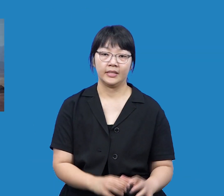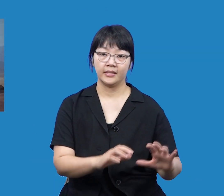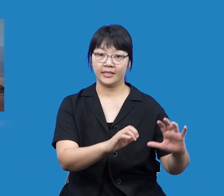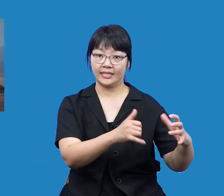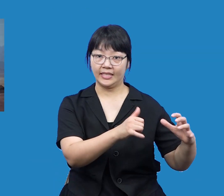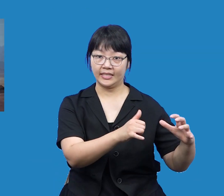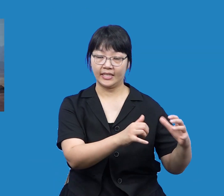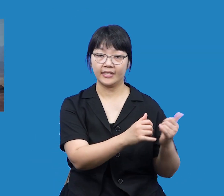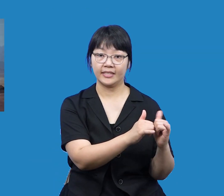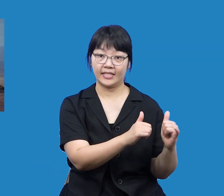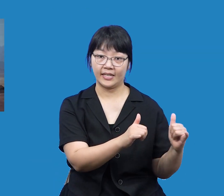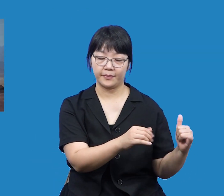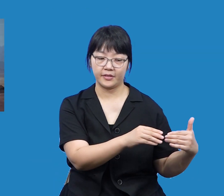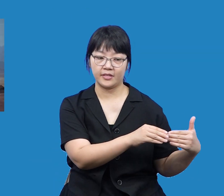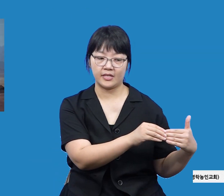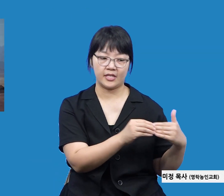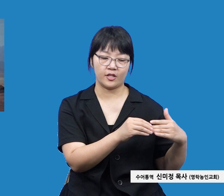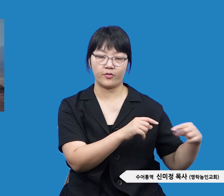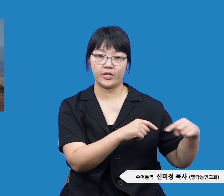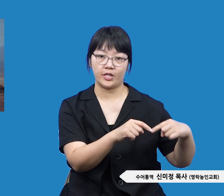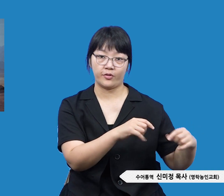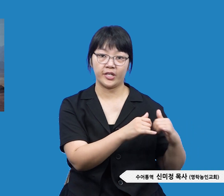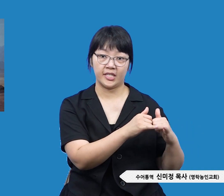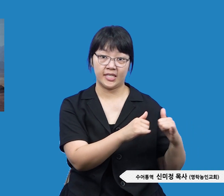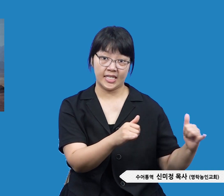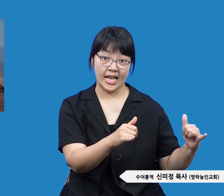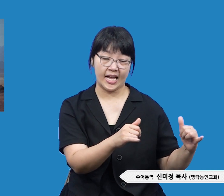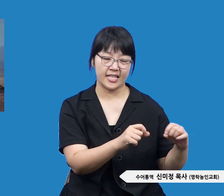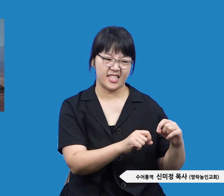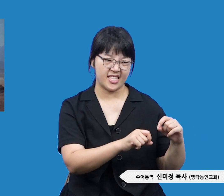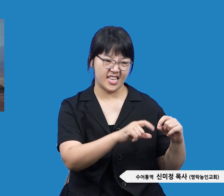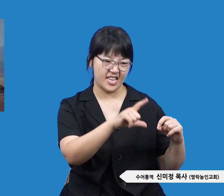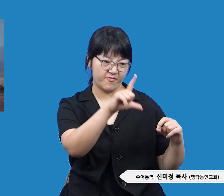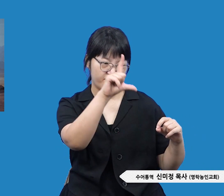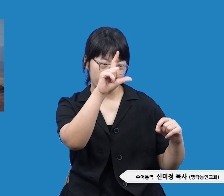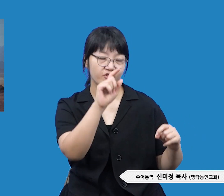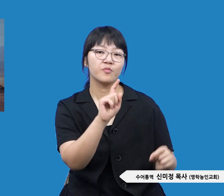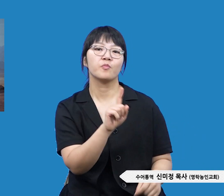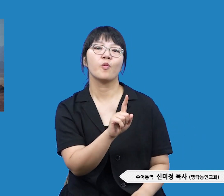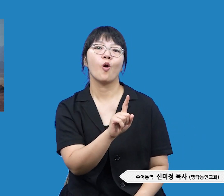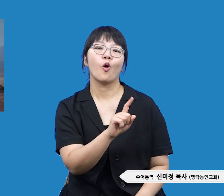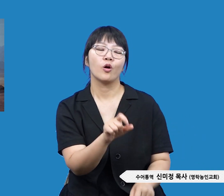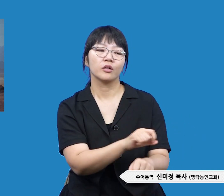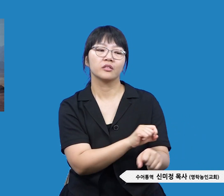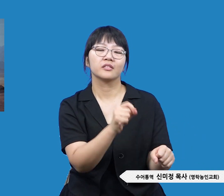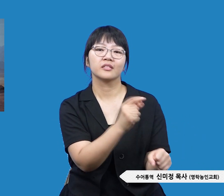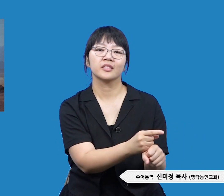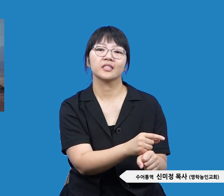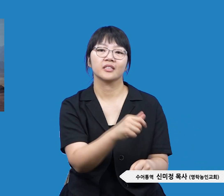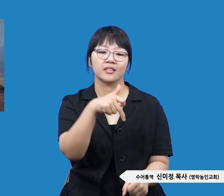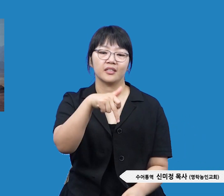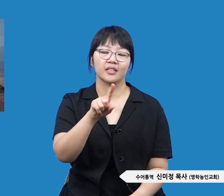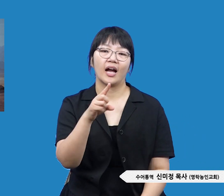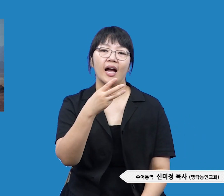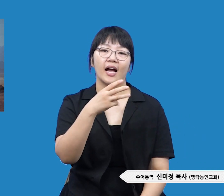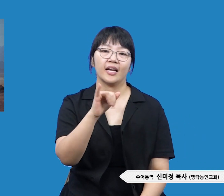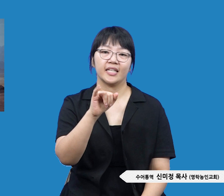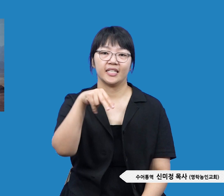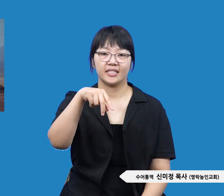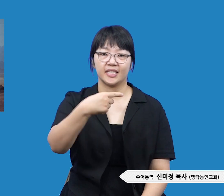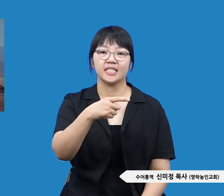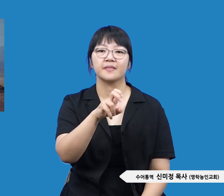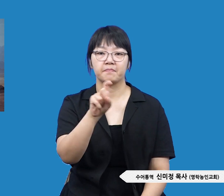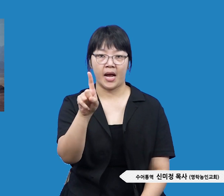세속적 리더십의 한 보편성이 있다면 카리스마라고 할 수가 있을 것입니다. 카리스마란